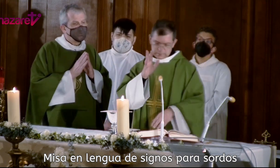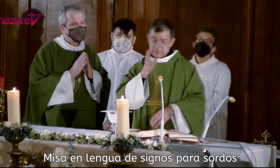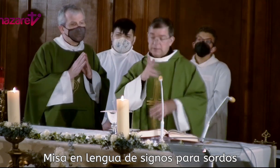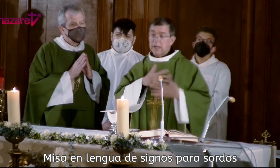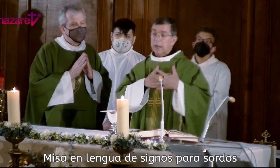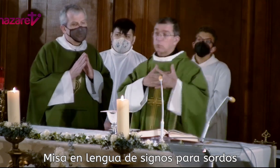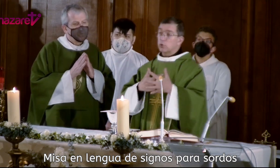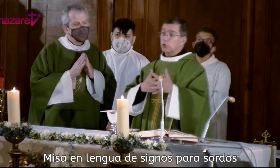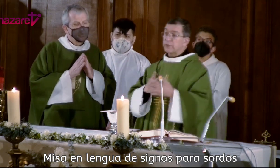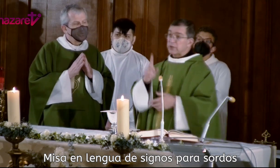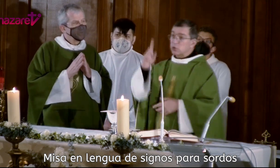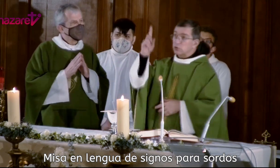El amor de Dios